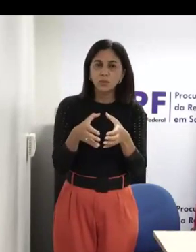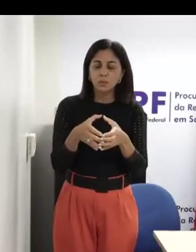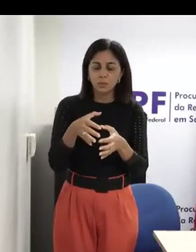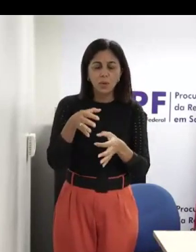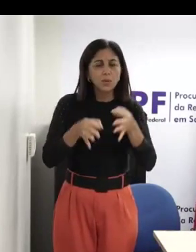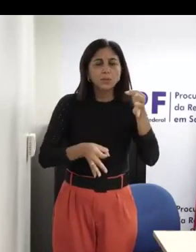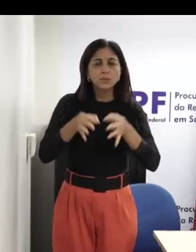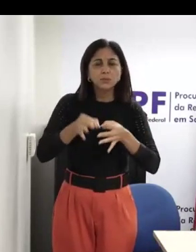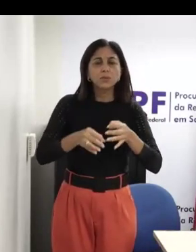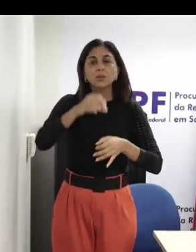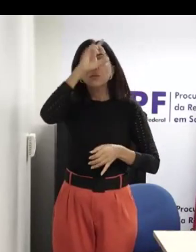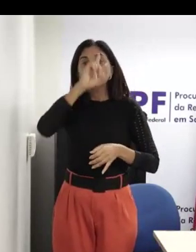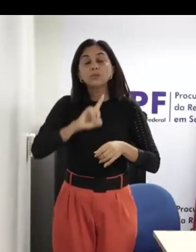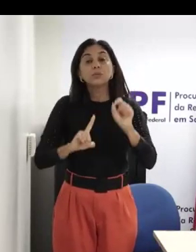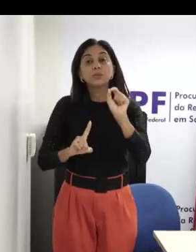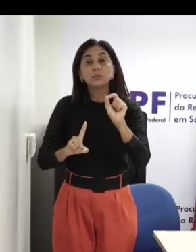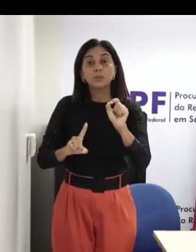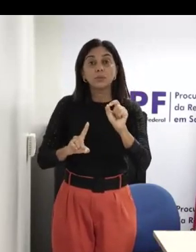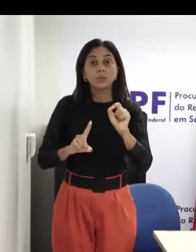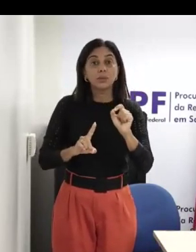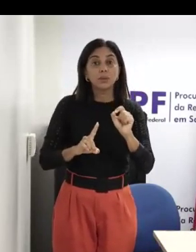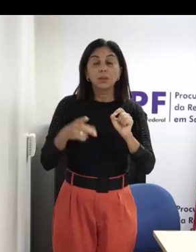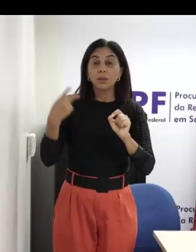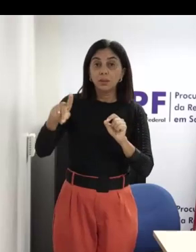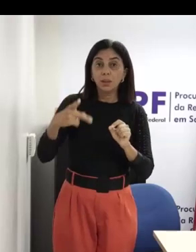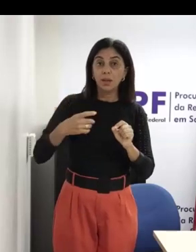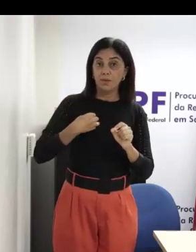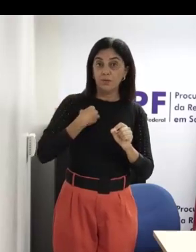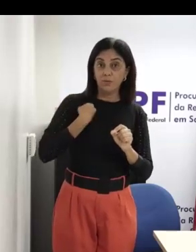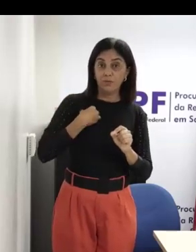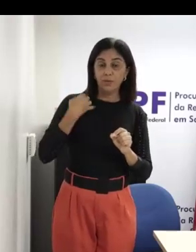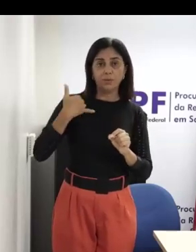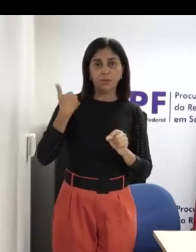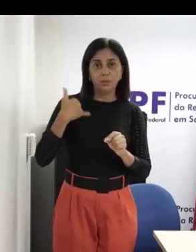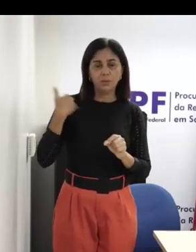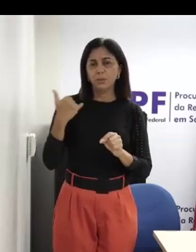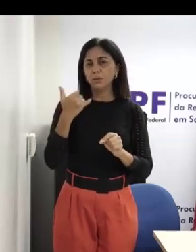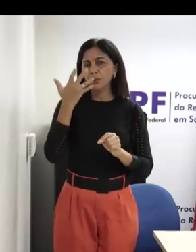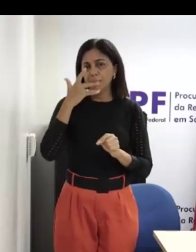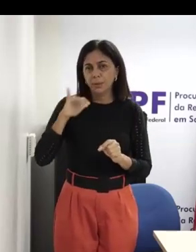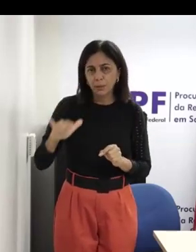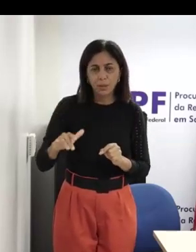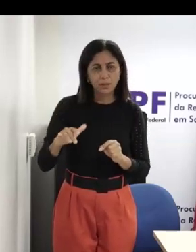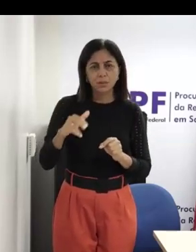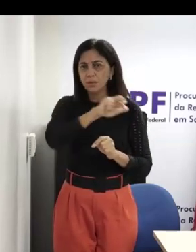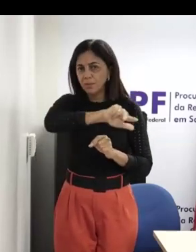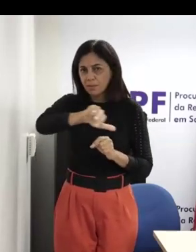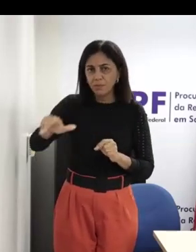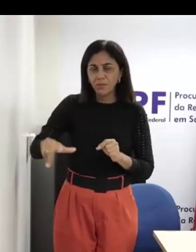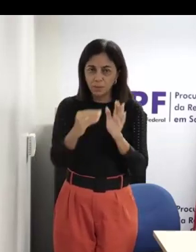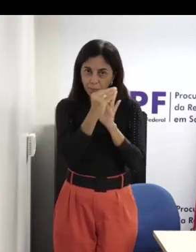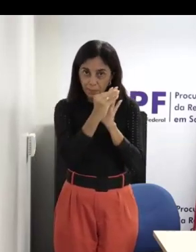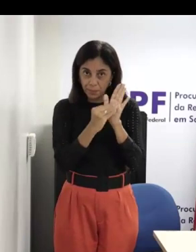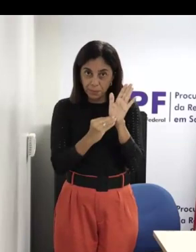ali entre a intimidade a informação a proteção das crianças e adolescentes eh um não pode anular o outro de tal